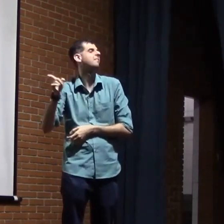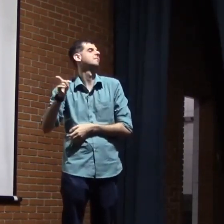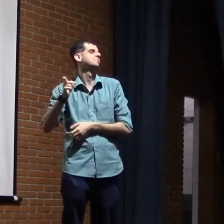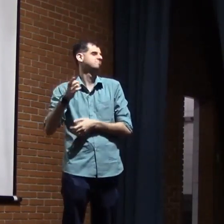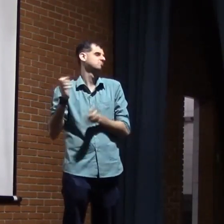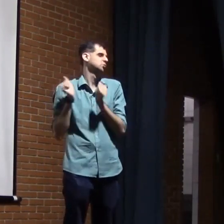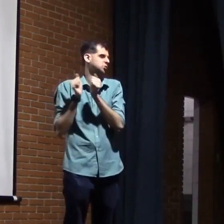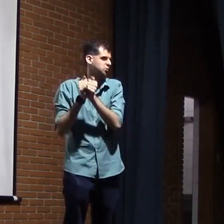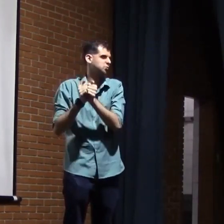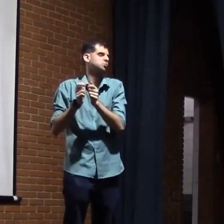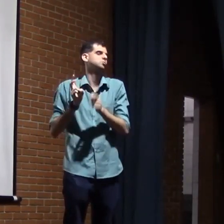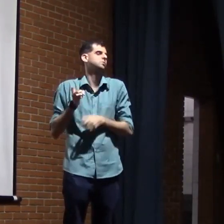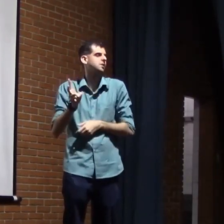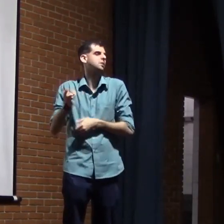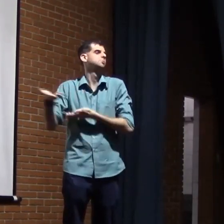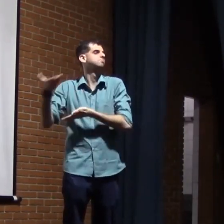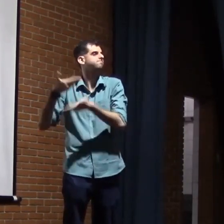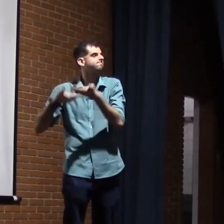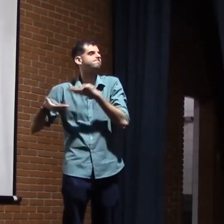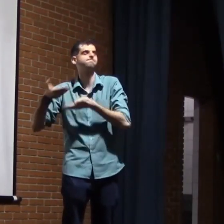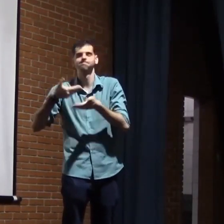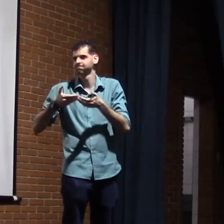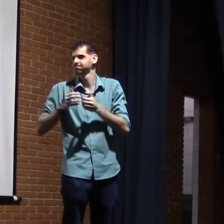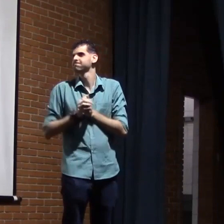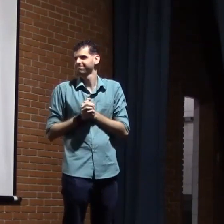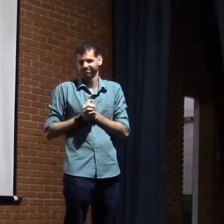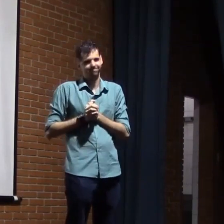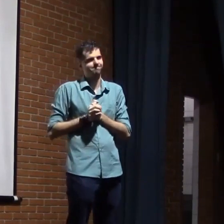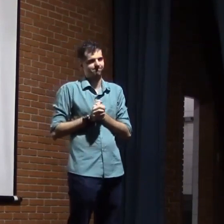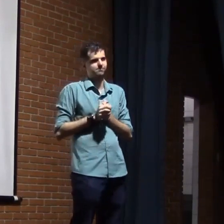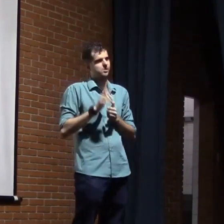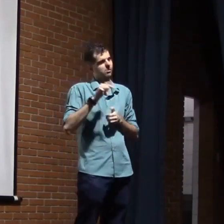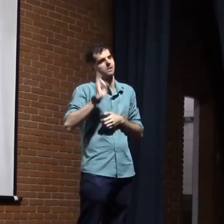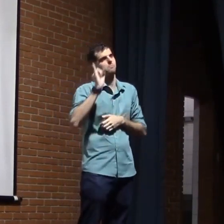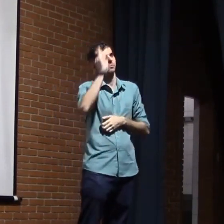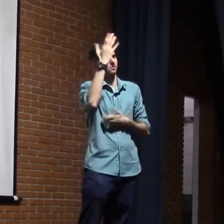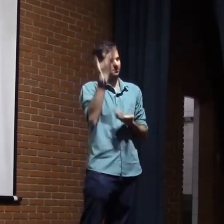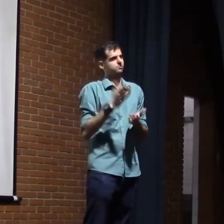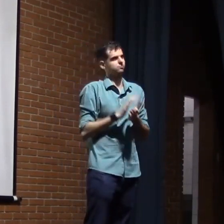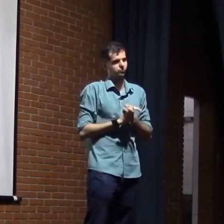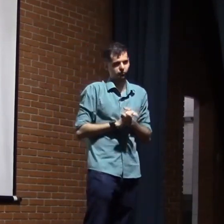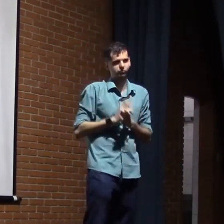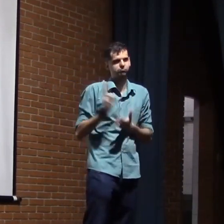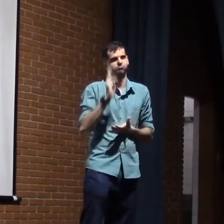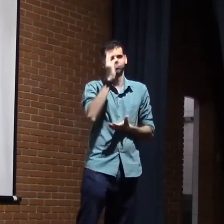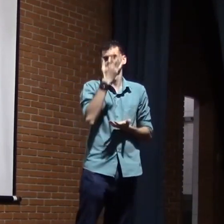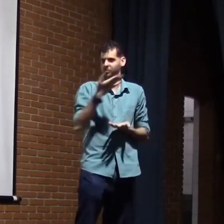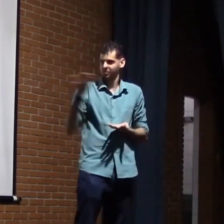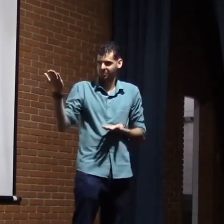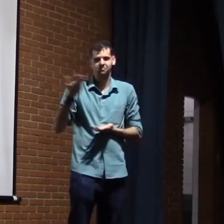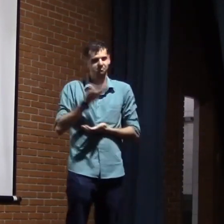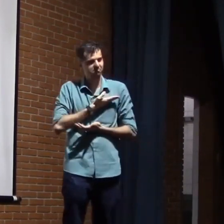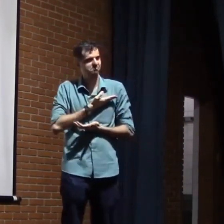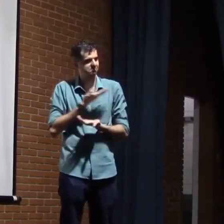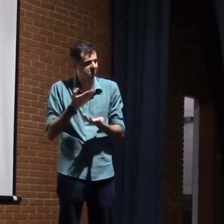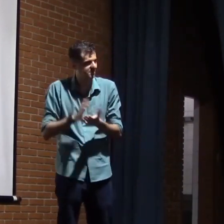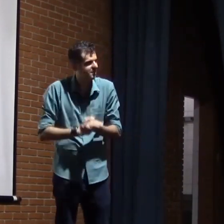Ricardo é meu amigo acadêmico, a gente já teve muitos compartilhamentos juntos, muitas oportunidades de trabalhar junto. E é muito importante